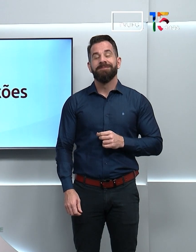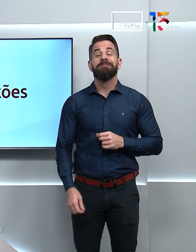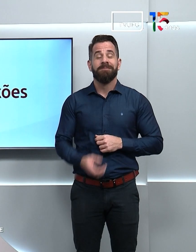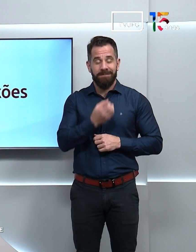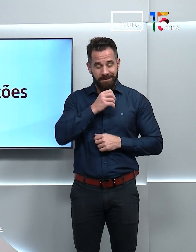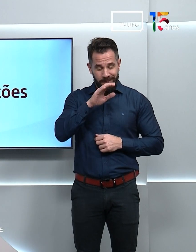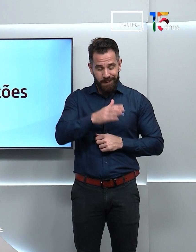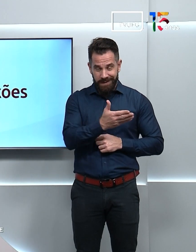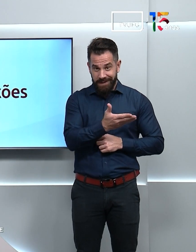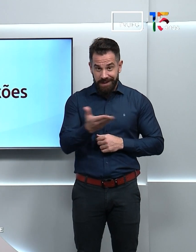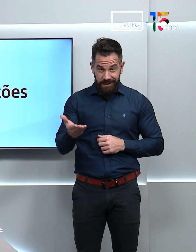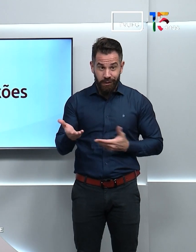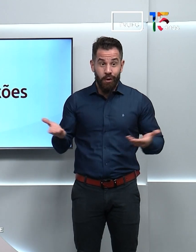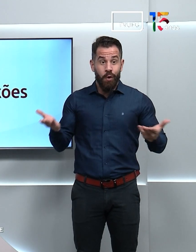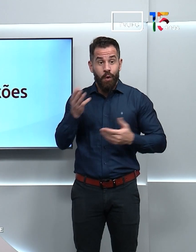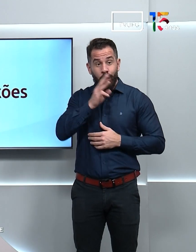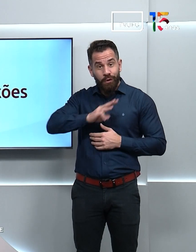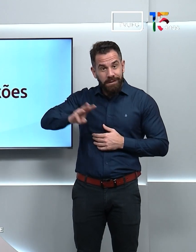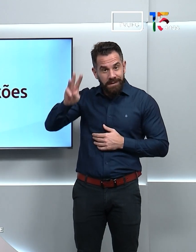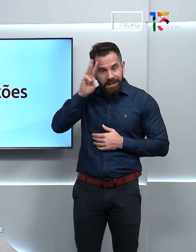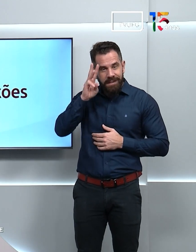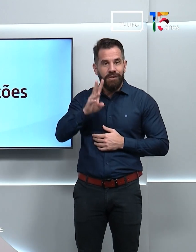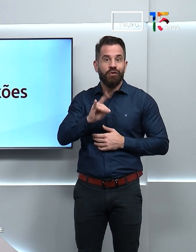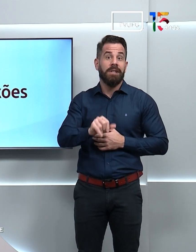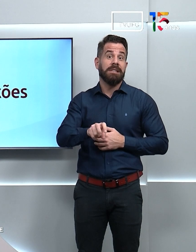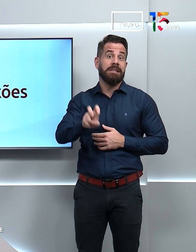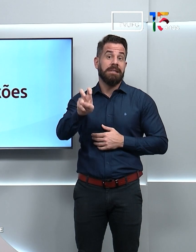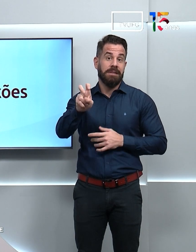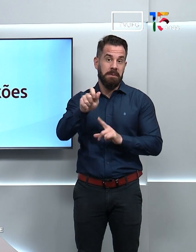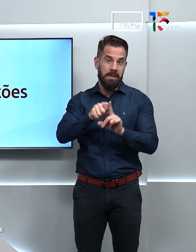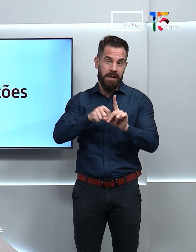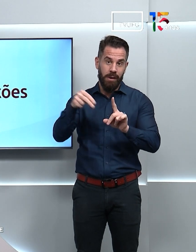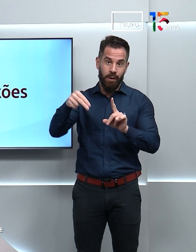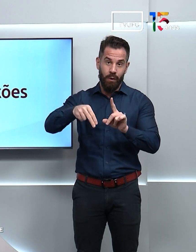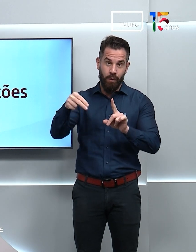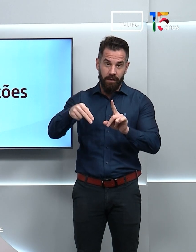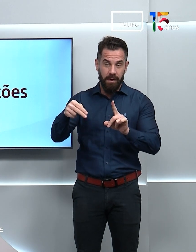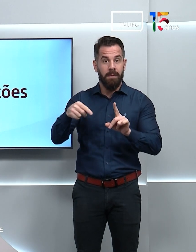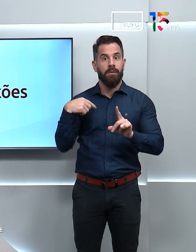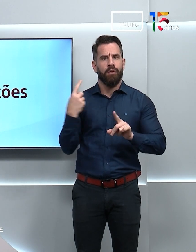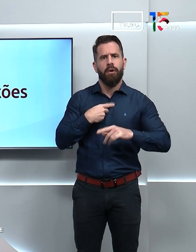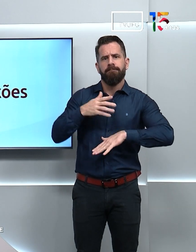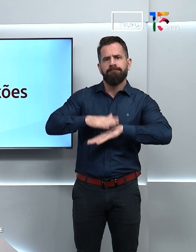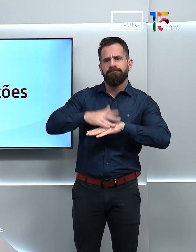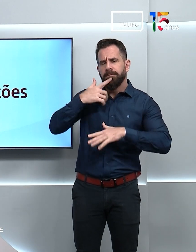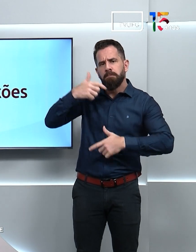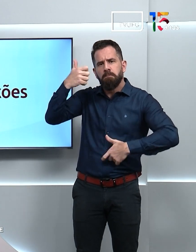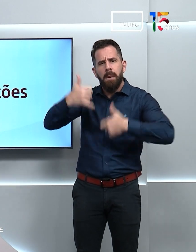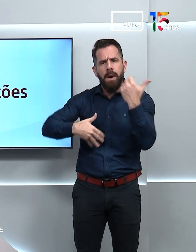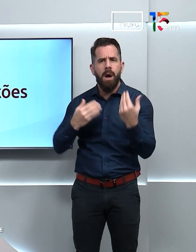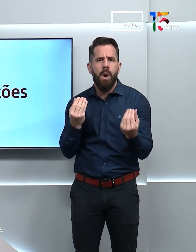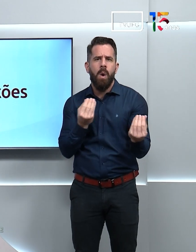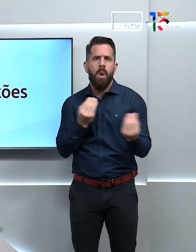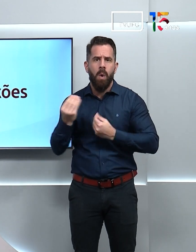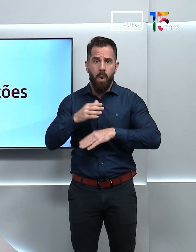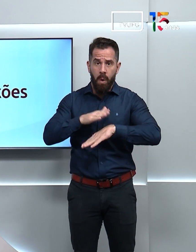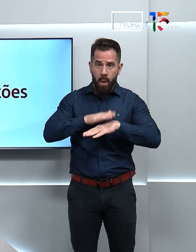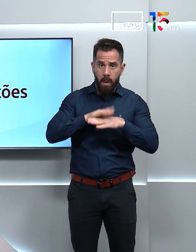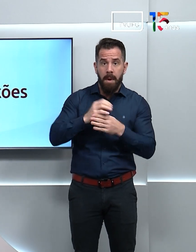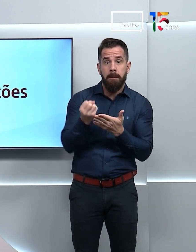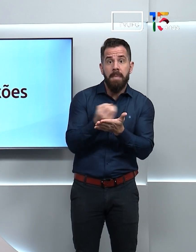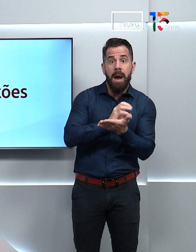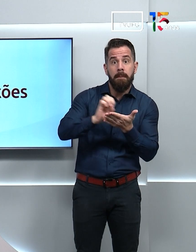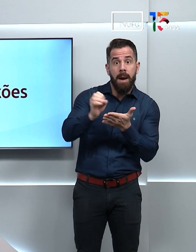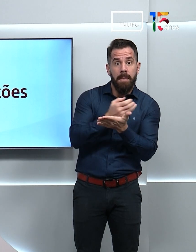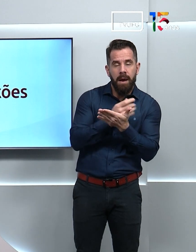Boa tarde! Hoje é terça-feira, 5 de novembro, e nós vamos falar sobre o uso das plataformas de mensagens e